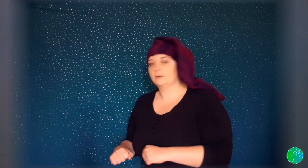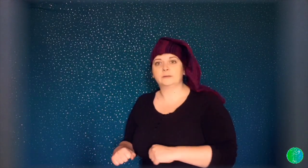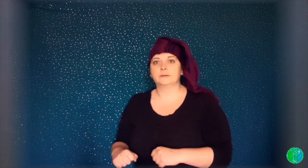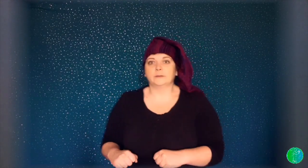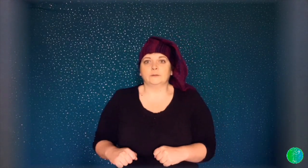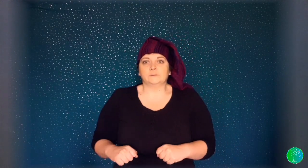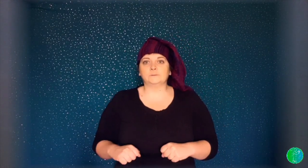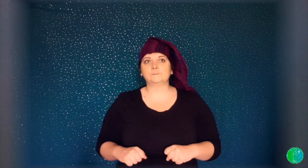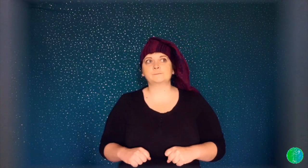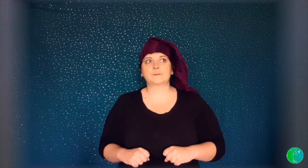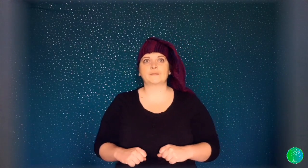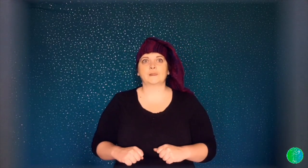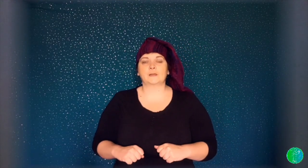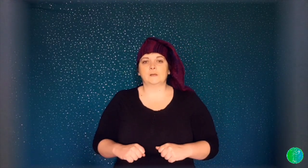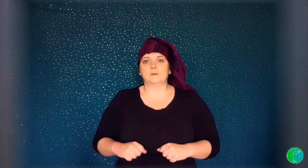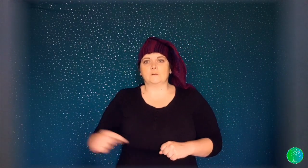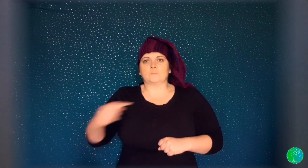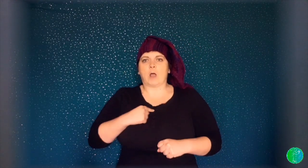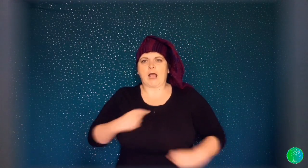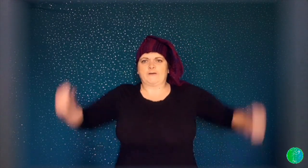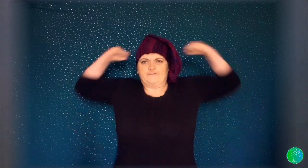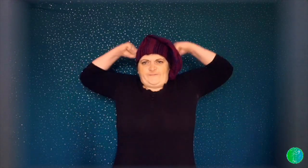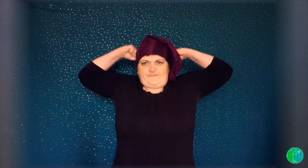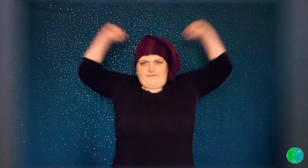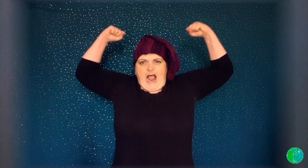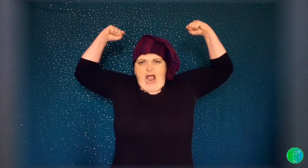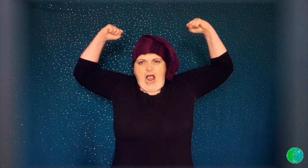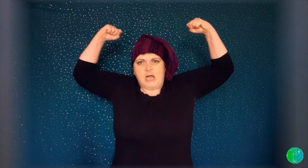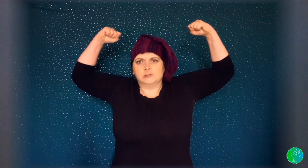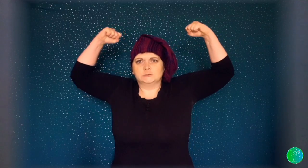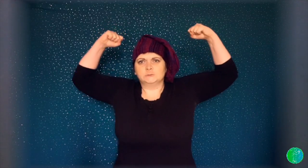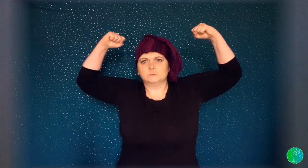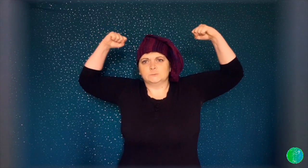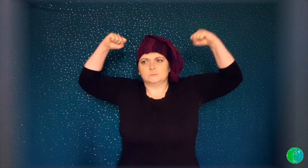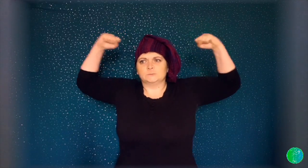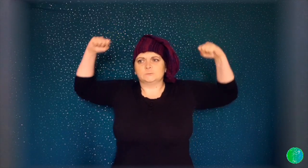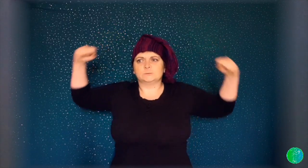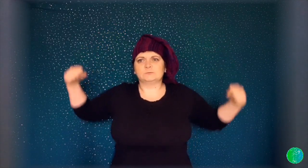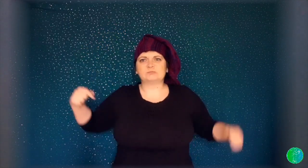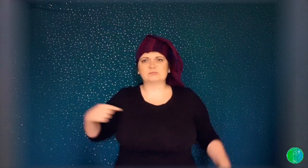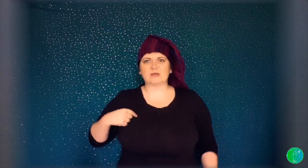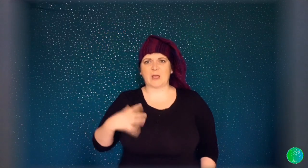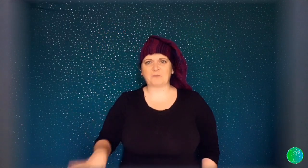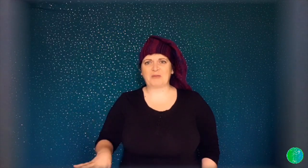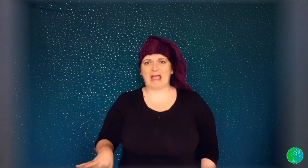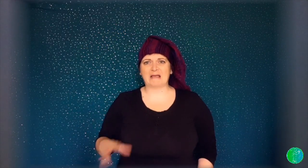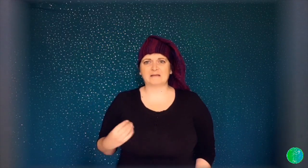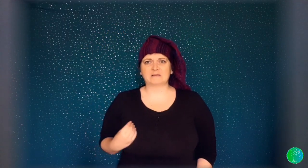Gomez a beau faire le fier, il n'aime pas beaucoup cela.